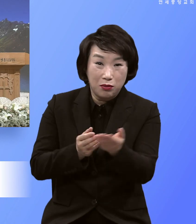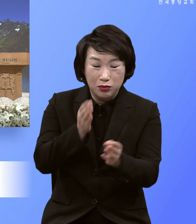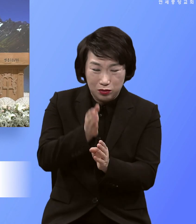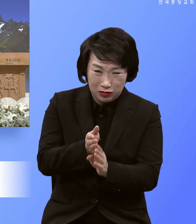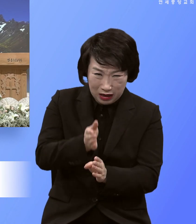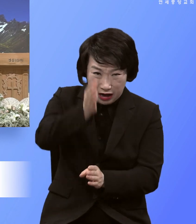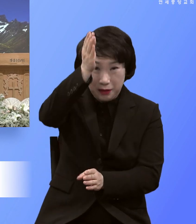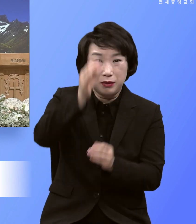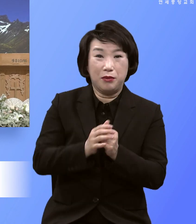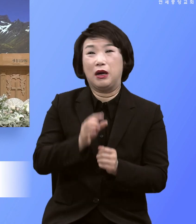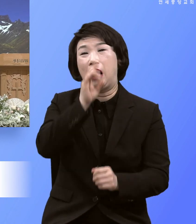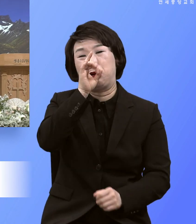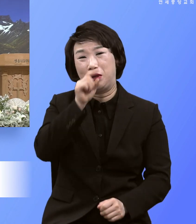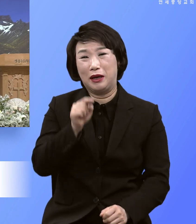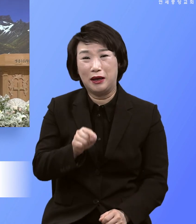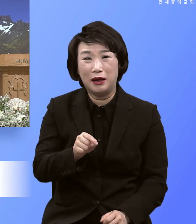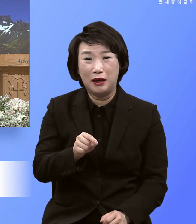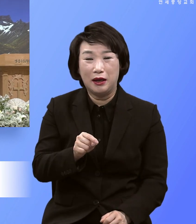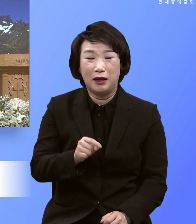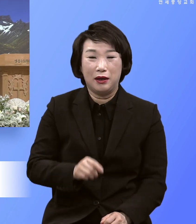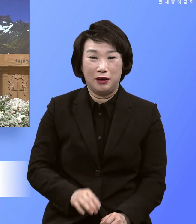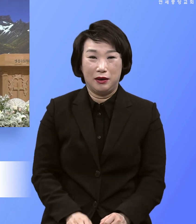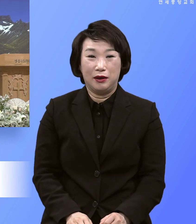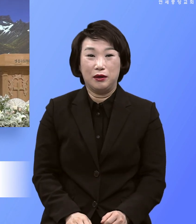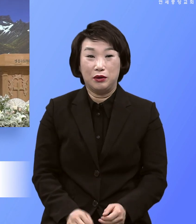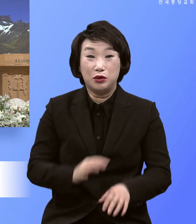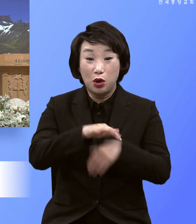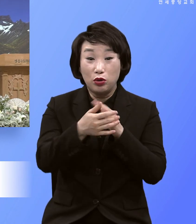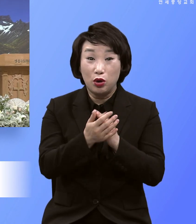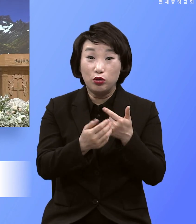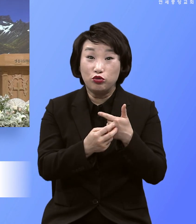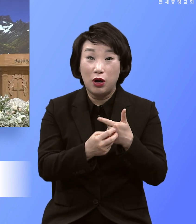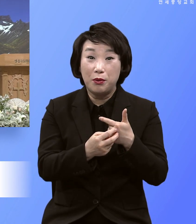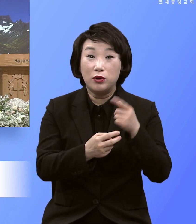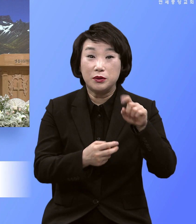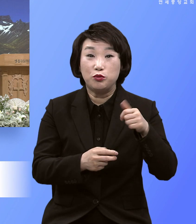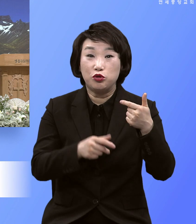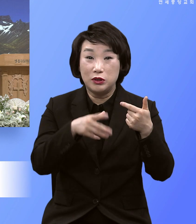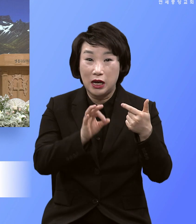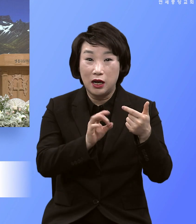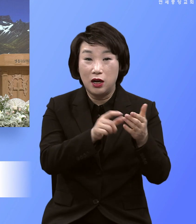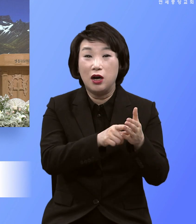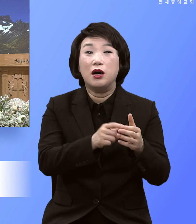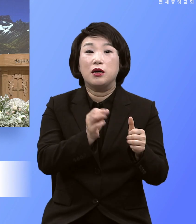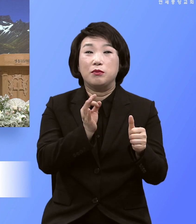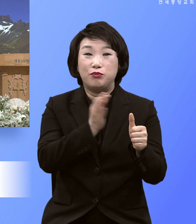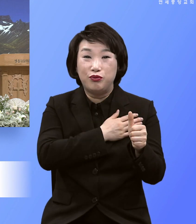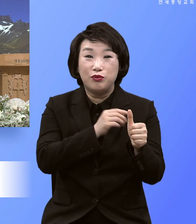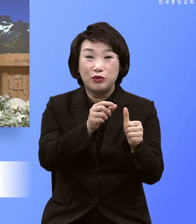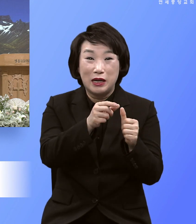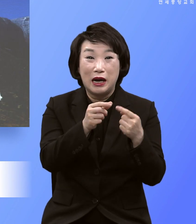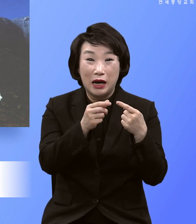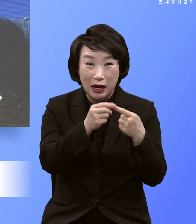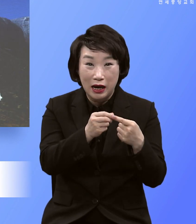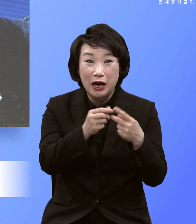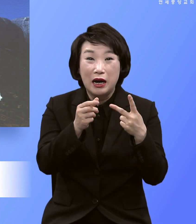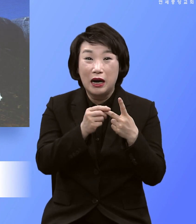때문에 안 되는 것입니다. 누가복음 16장에 부자가 음부에서